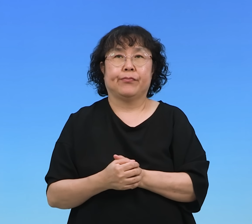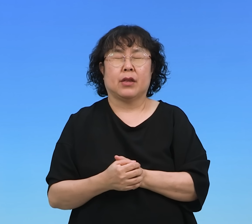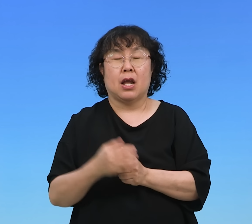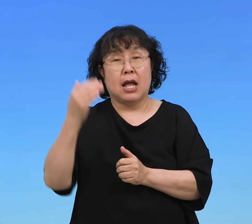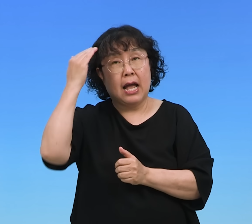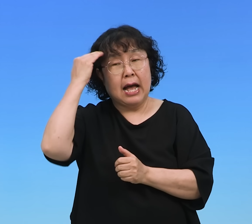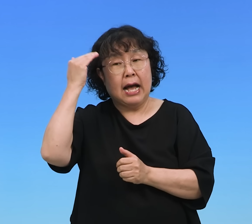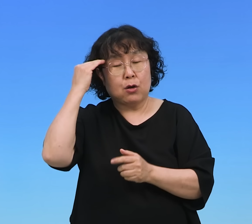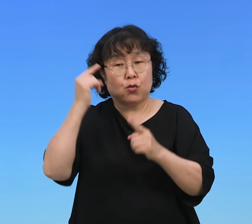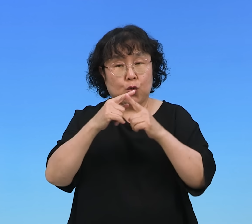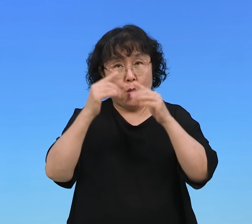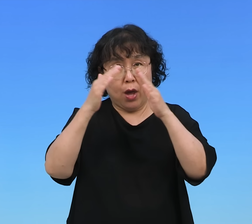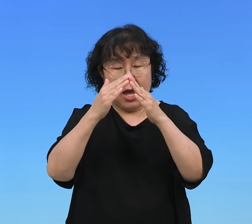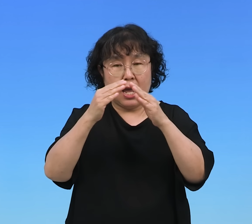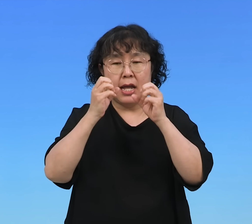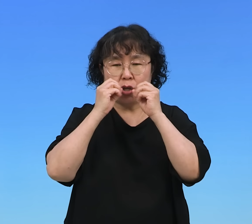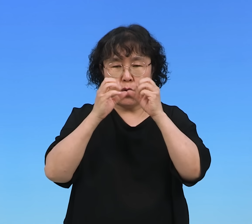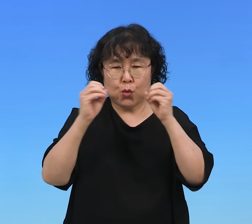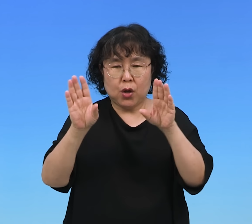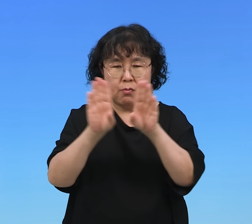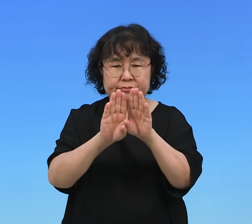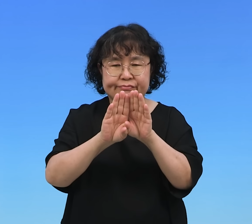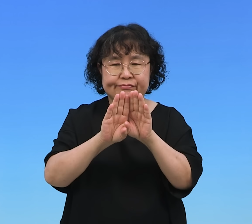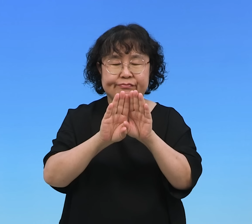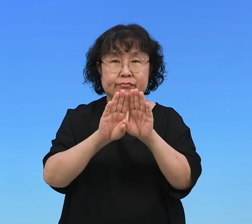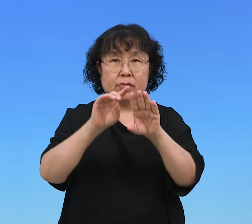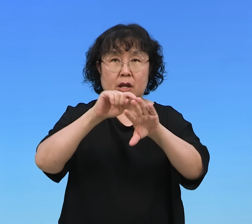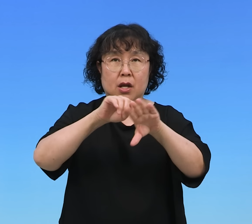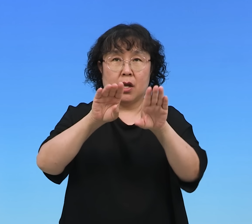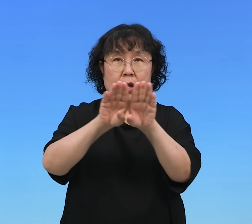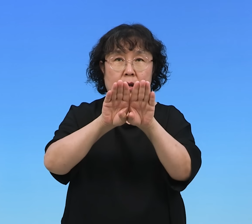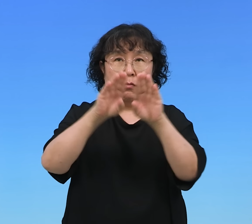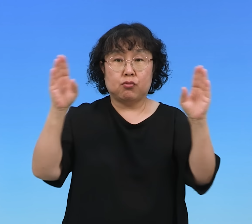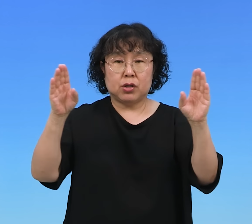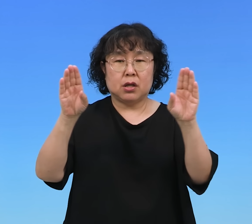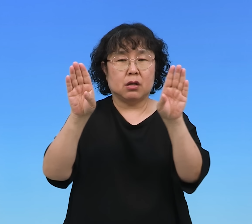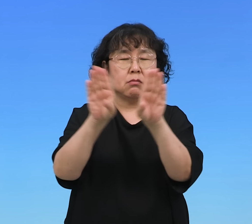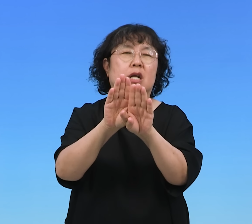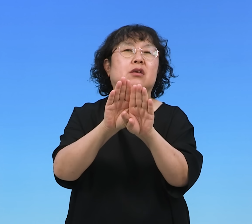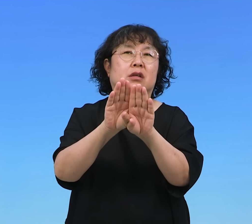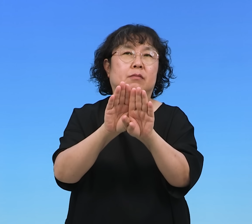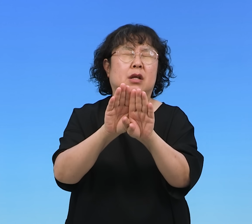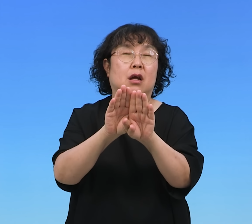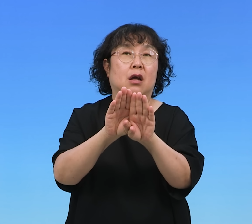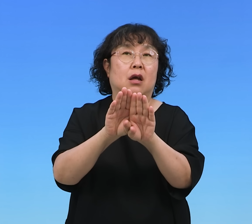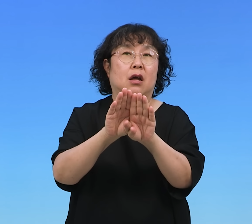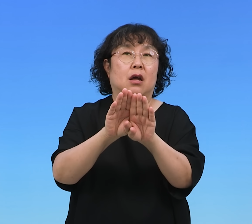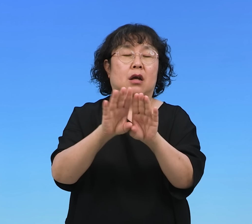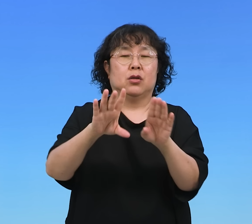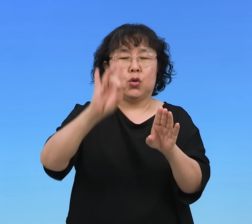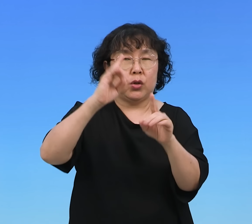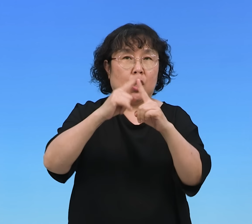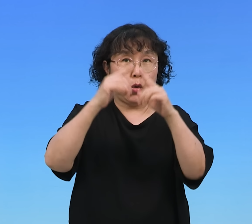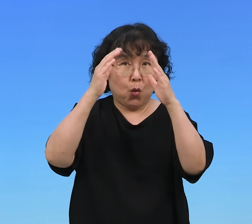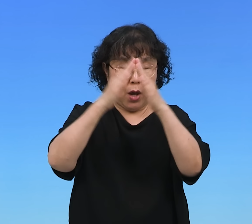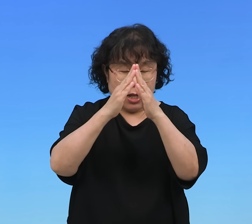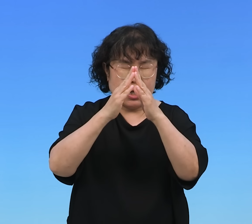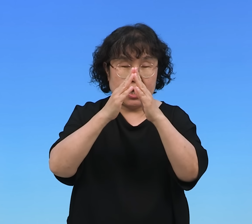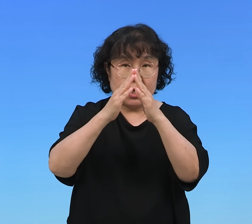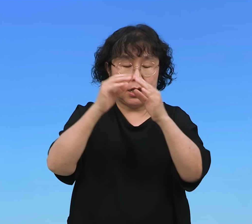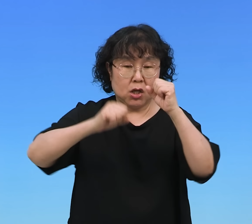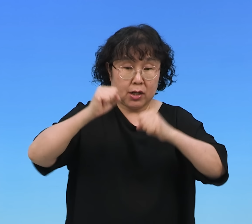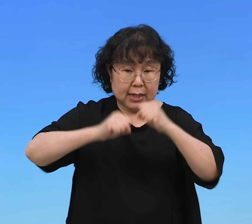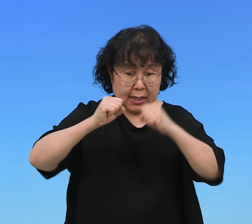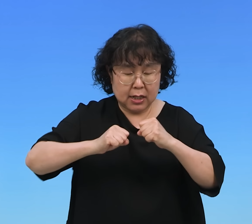한국교회가 지금 전도의 문이 닫혔다면서요. 주께서 구원받는 사람은 날마다 더하게 하시니라. 초대교회의 역사가 잘